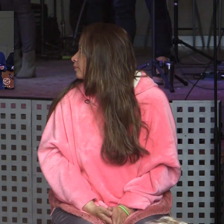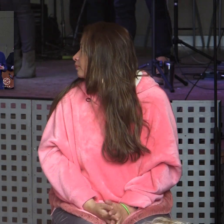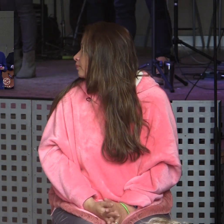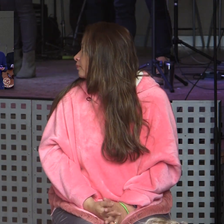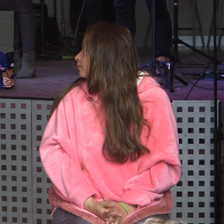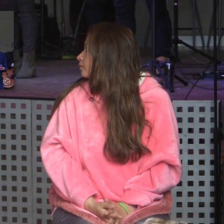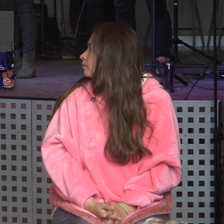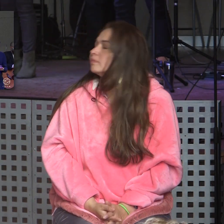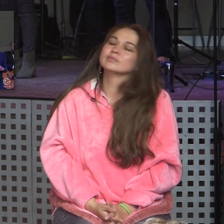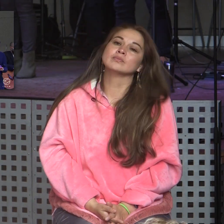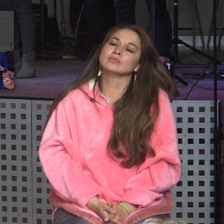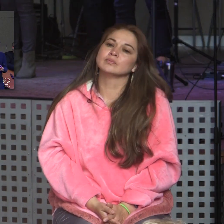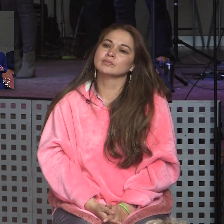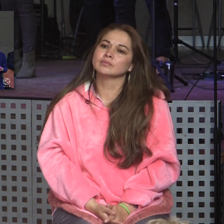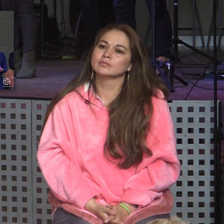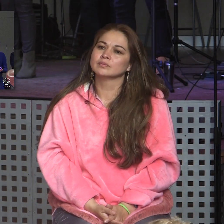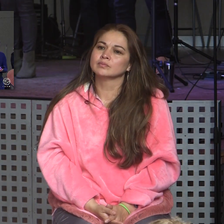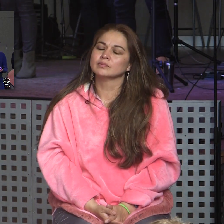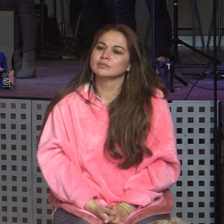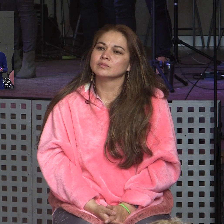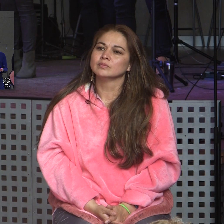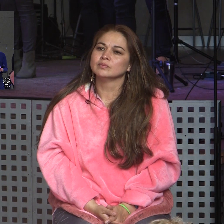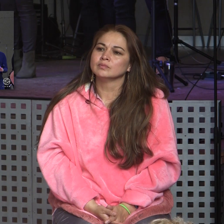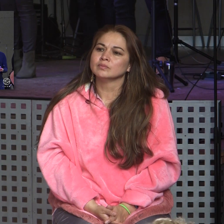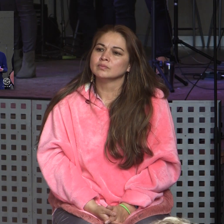El Evangelio es un Evangelio de gracia,